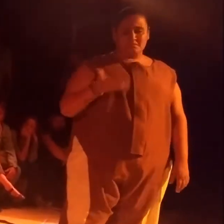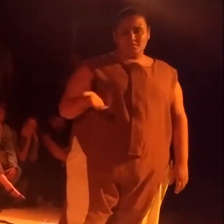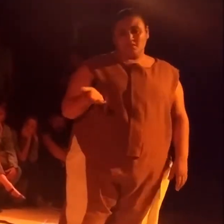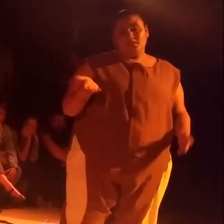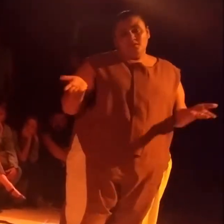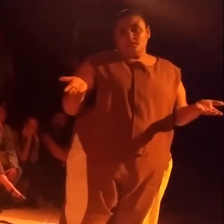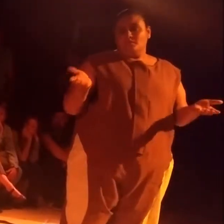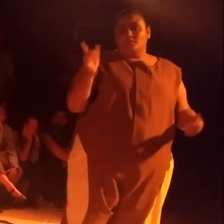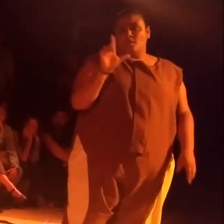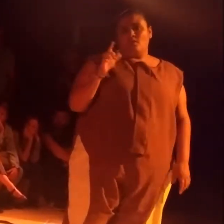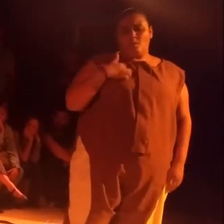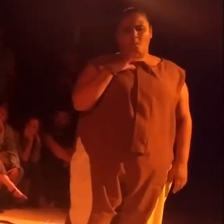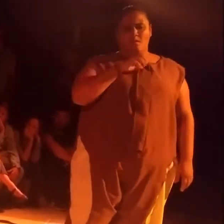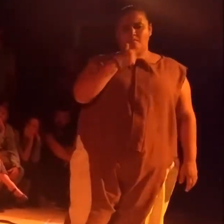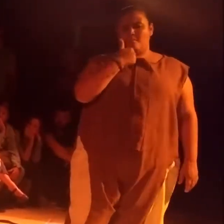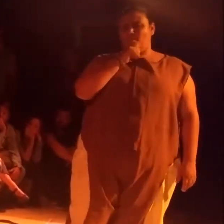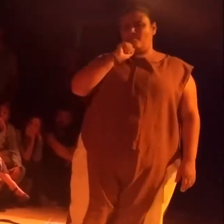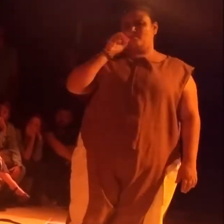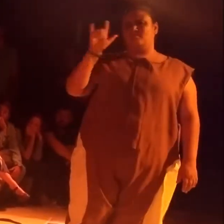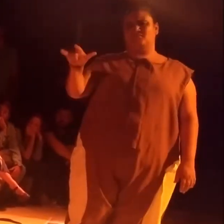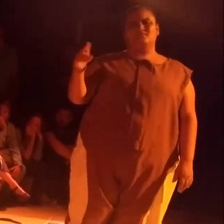É claro que amava a mamãe.